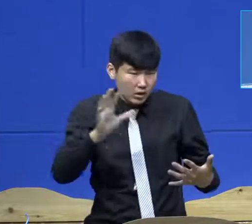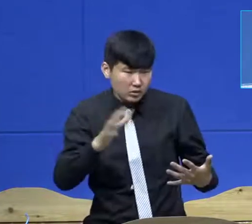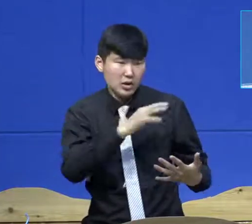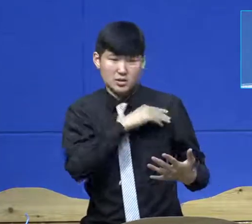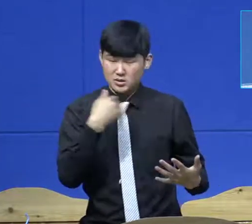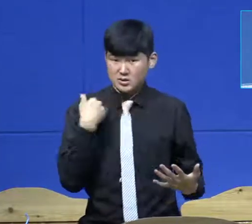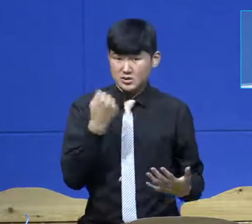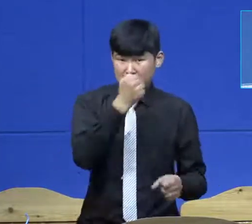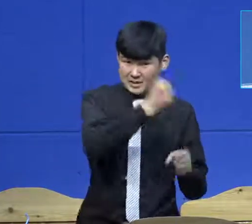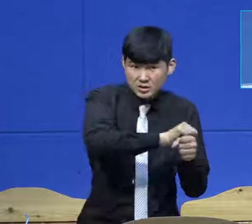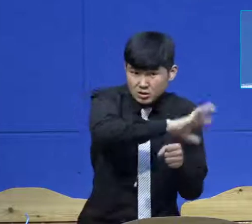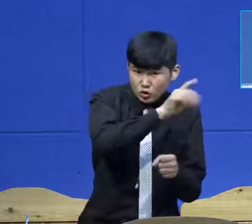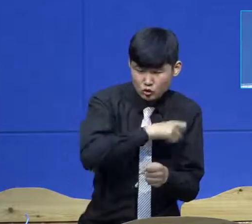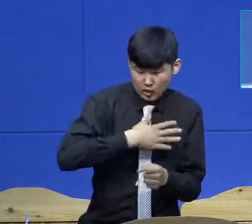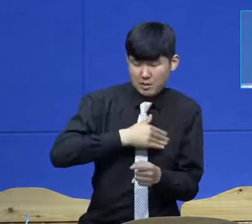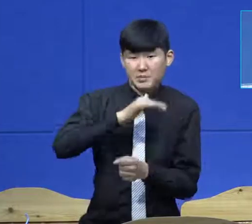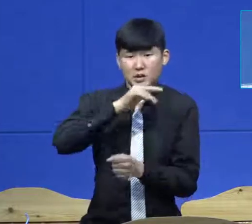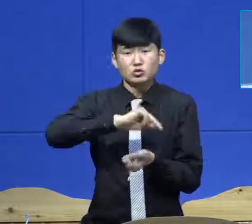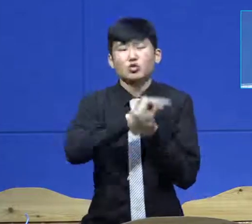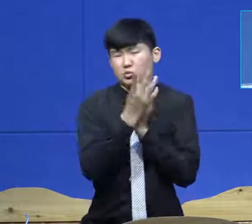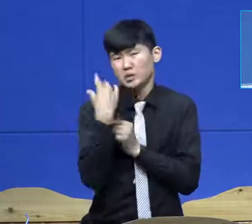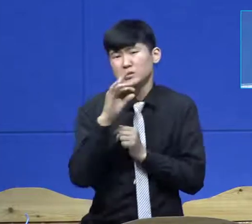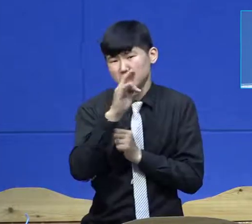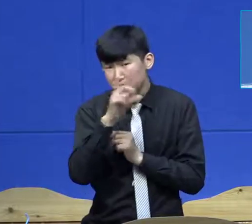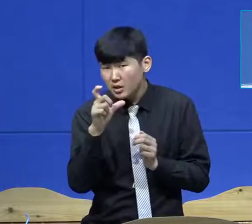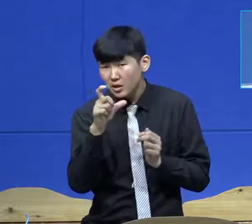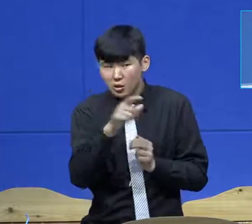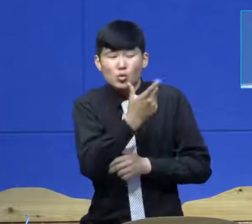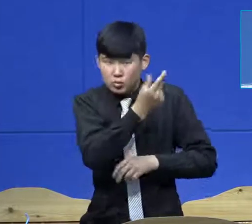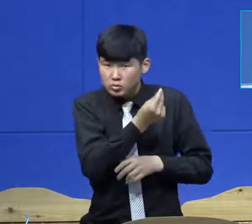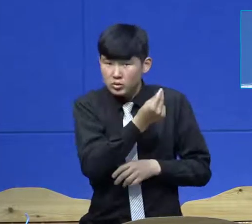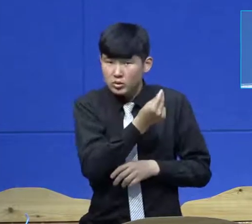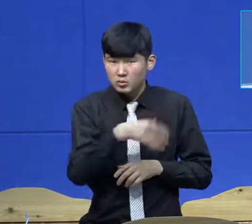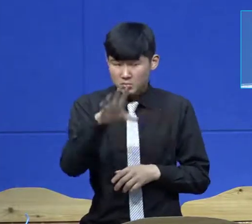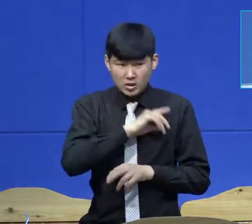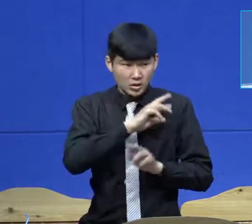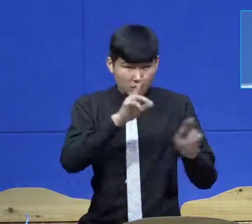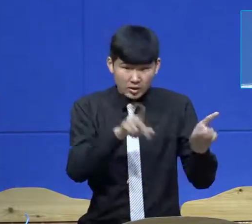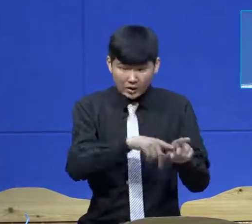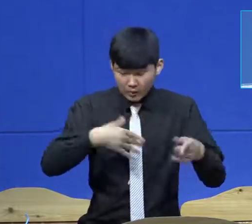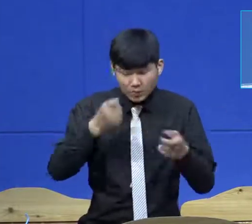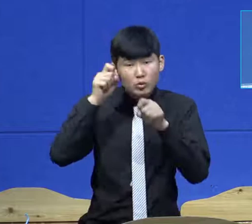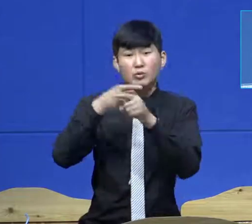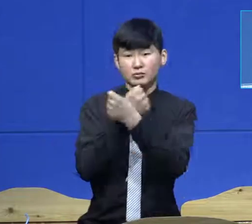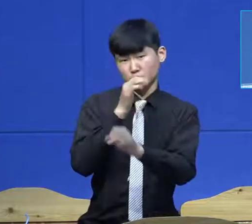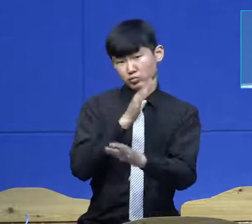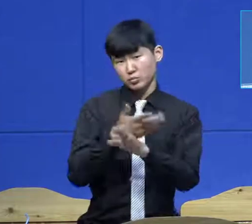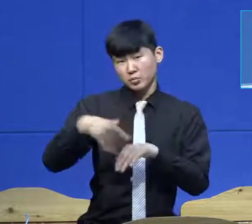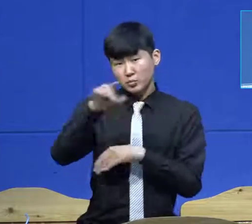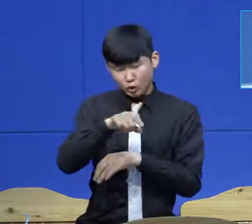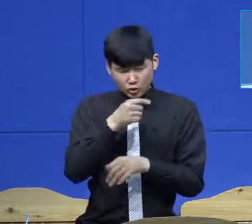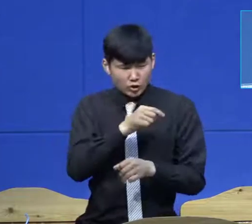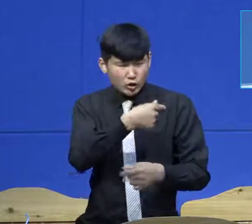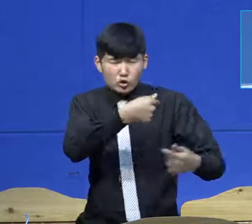өөрийнхөө амь насыг зориулсан бэ? Энэ үнэн. Бид нар тийм байдлаар амьдрахын тулд аврагдсан. Тийм учраас бид